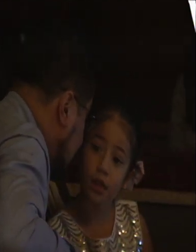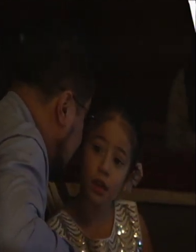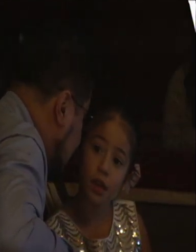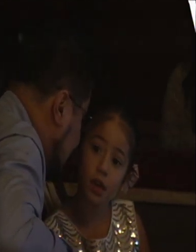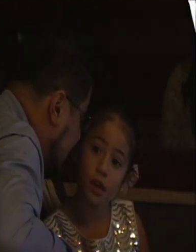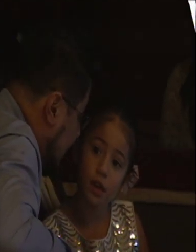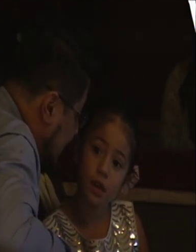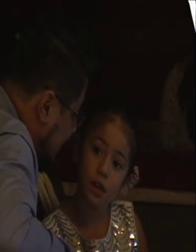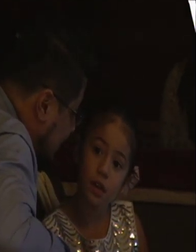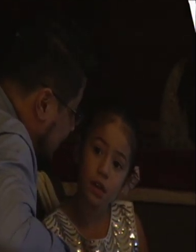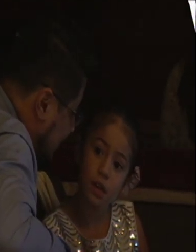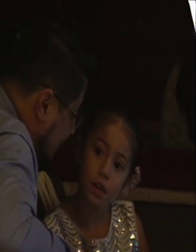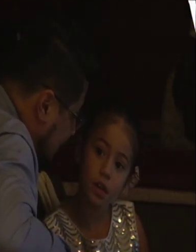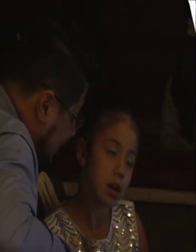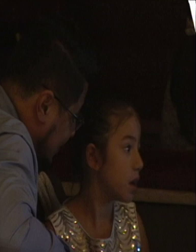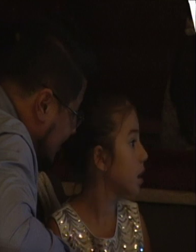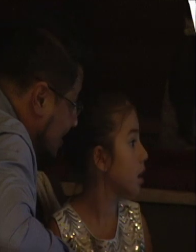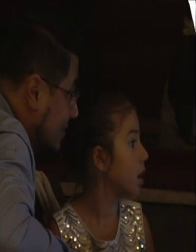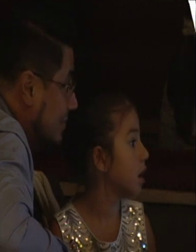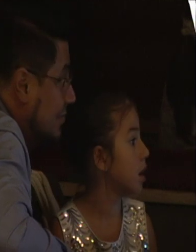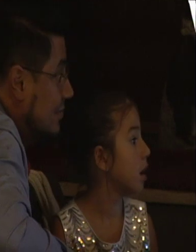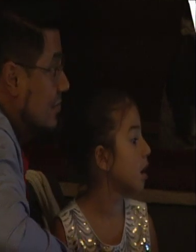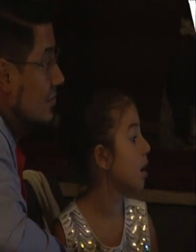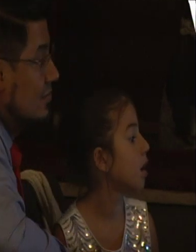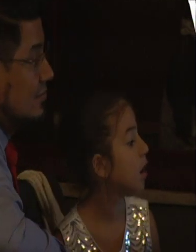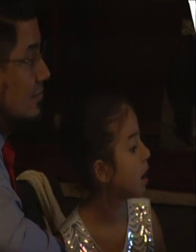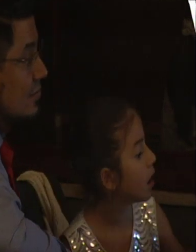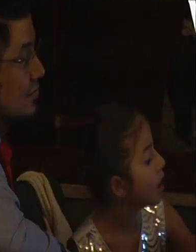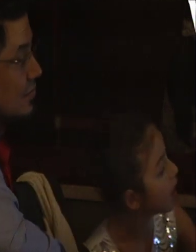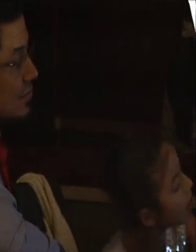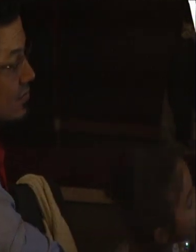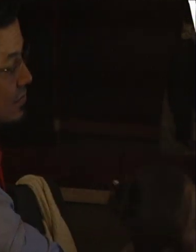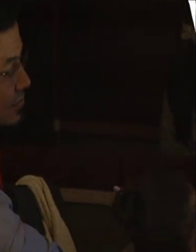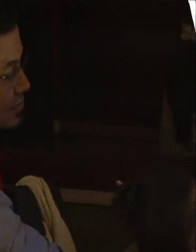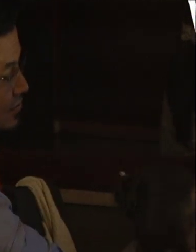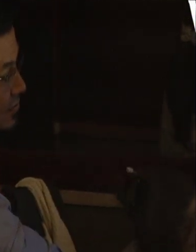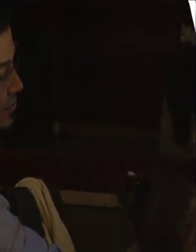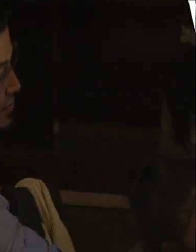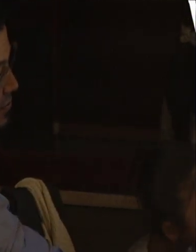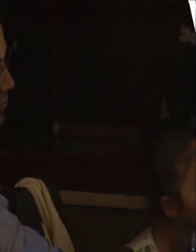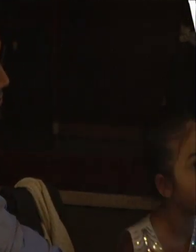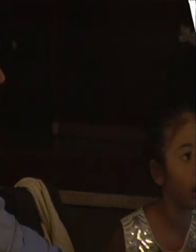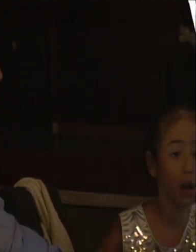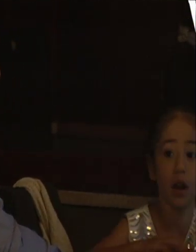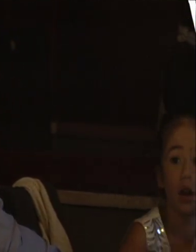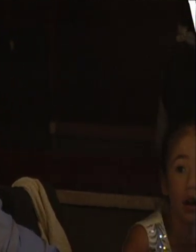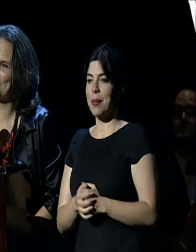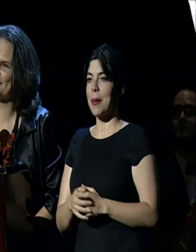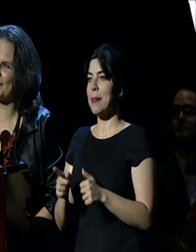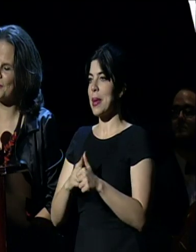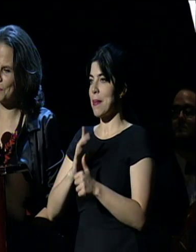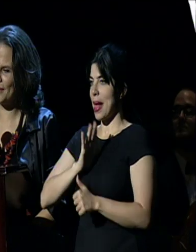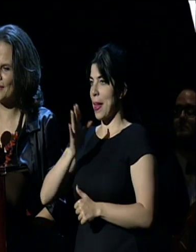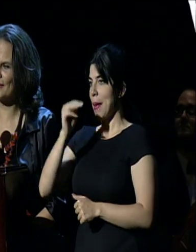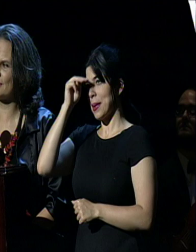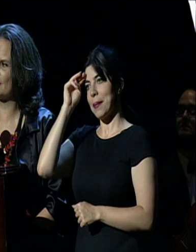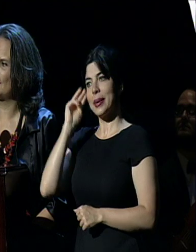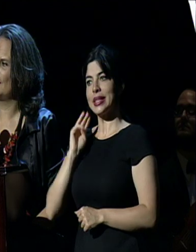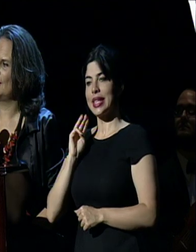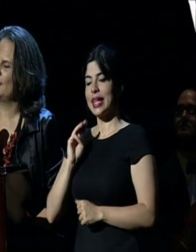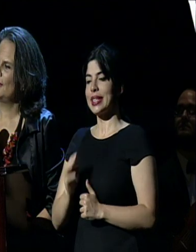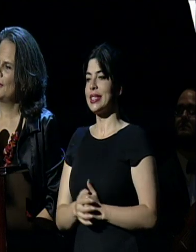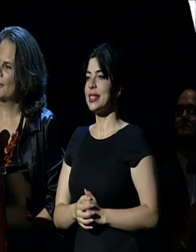Muy buenas noches tengan todos y todas, querido señor presidente Luis Guillermo Solís, primera dama Mercedes